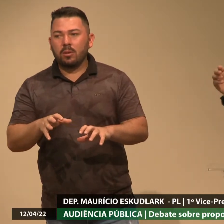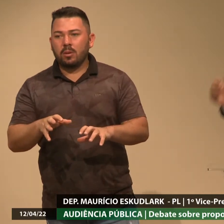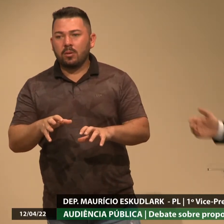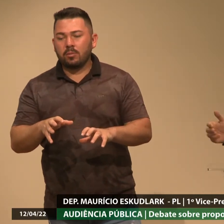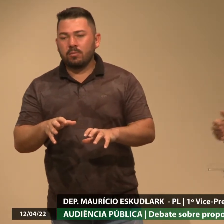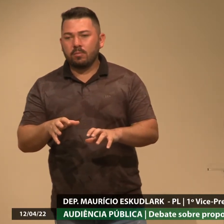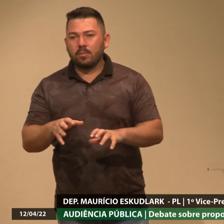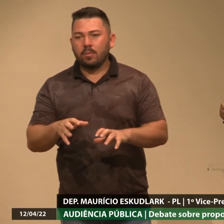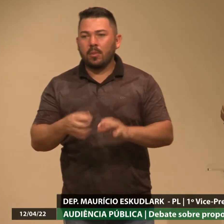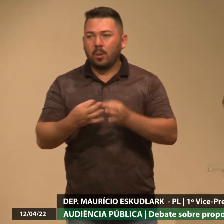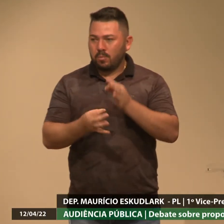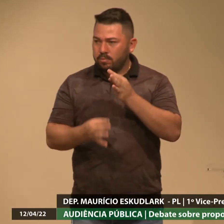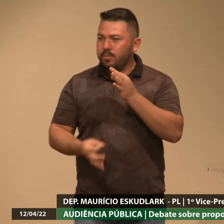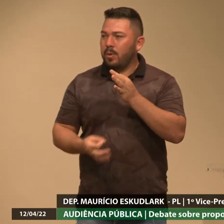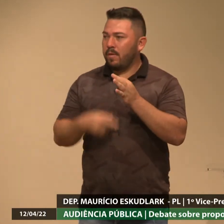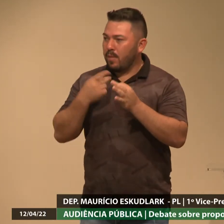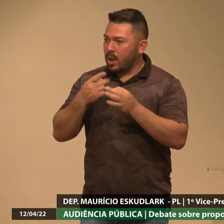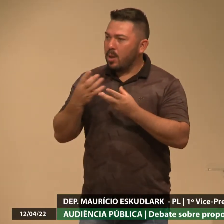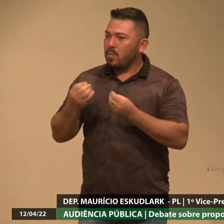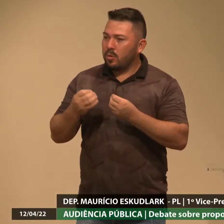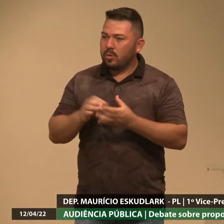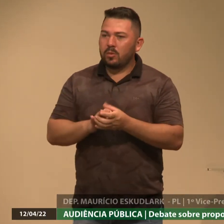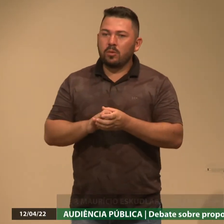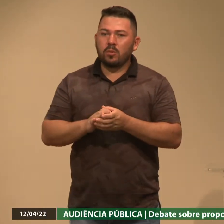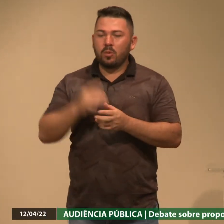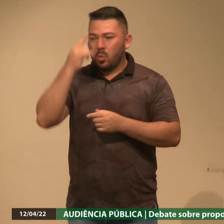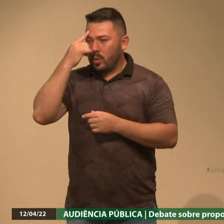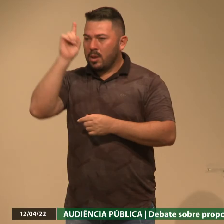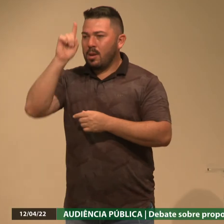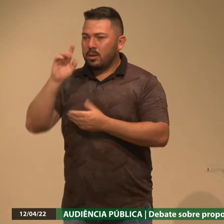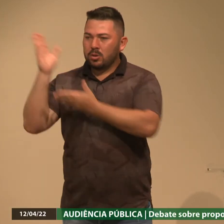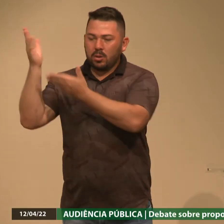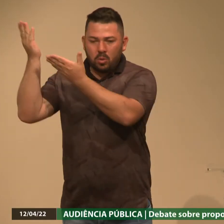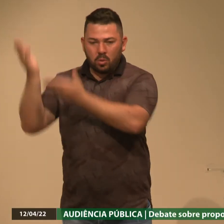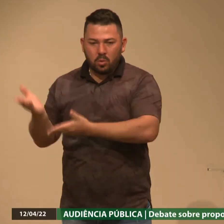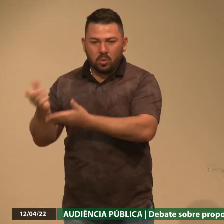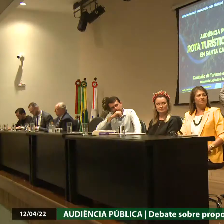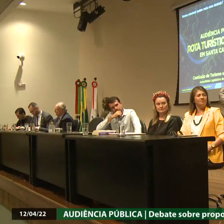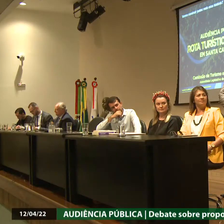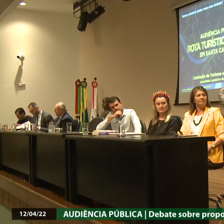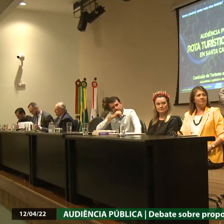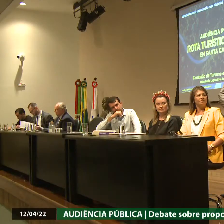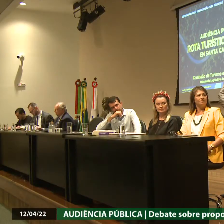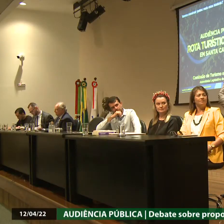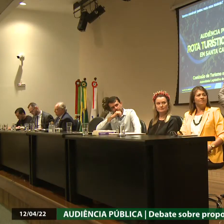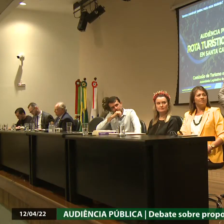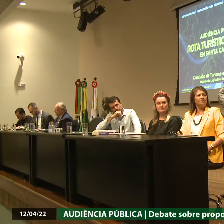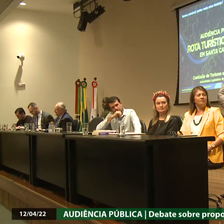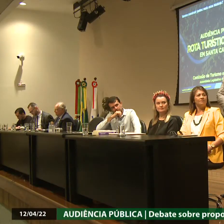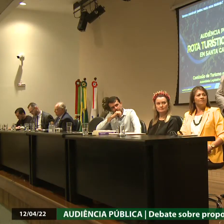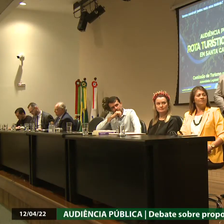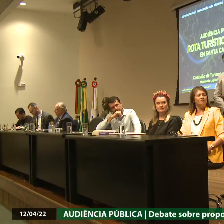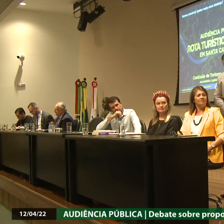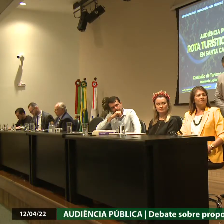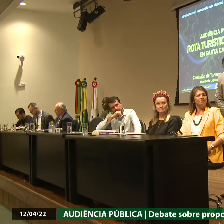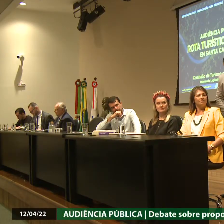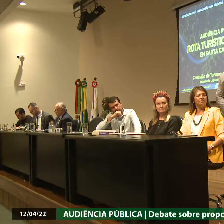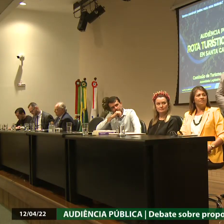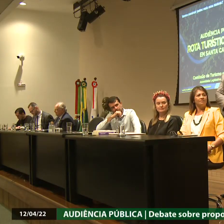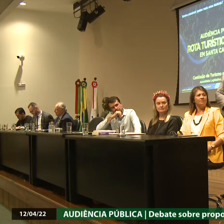aqui do meu amigo do idealizador sargento Lima mas parabenizar pela